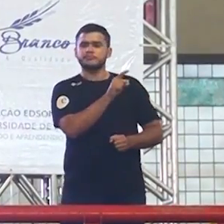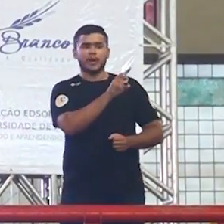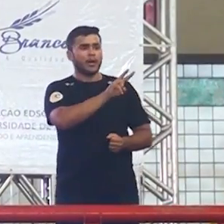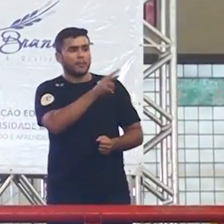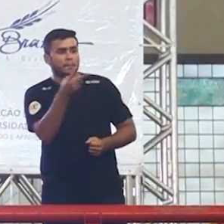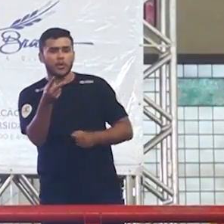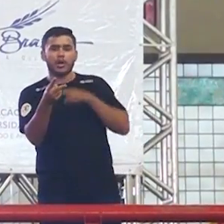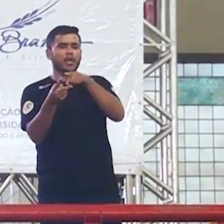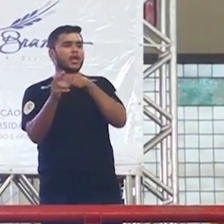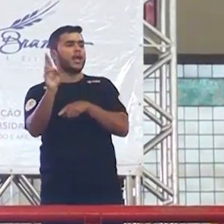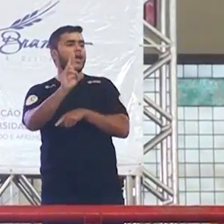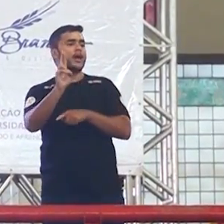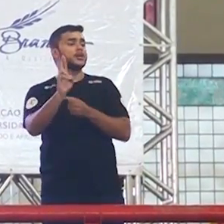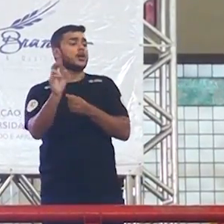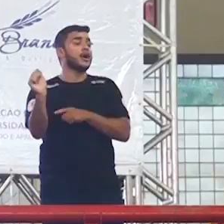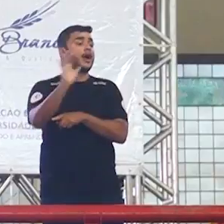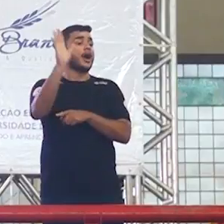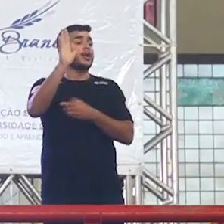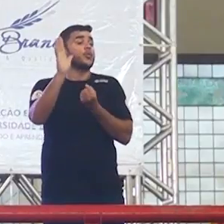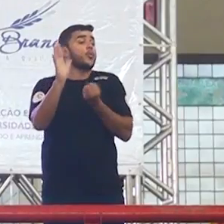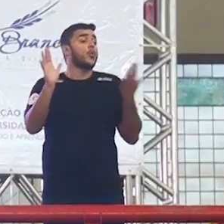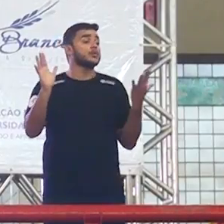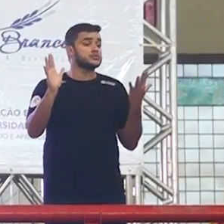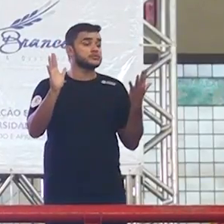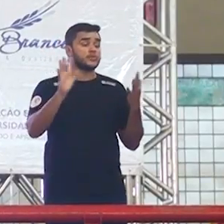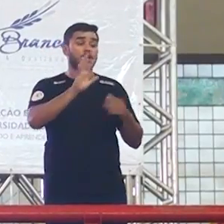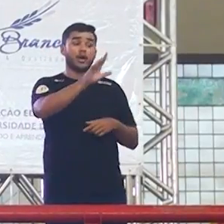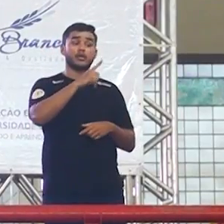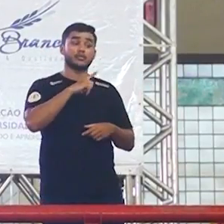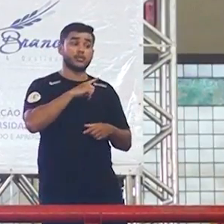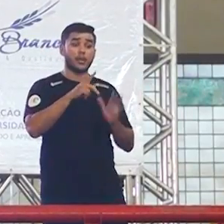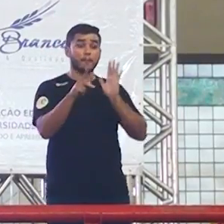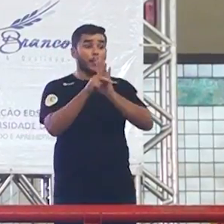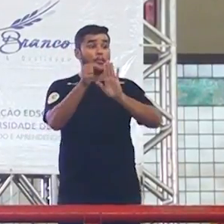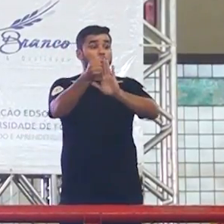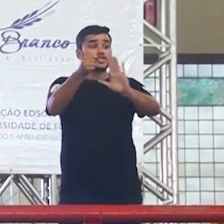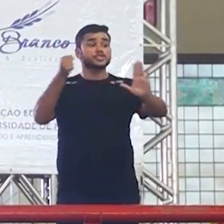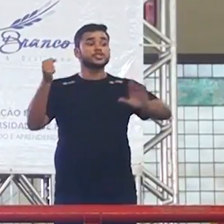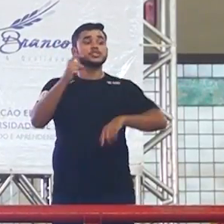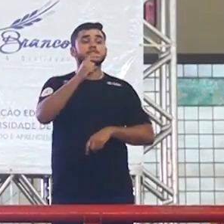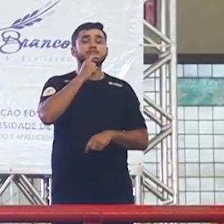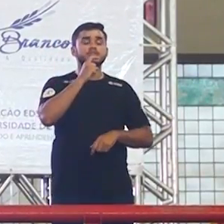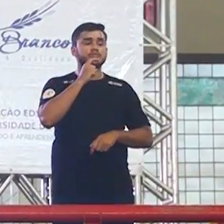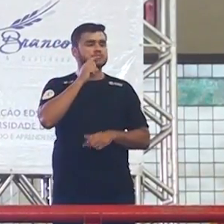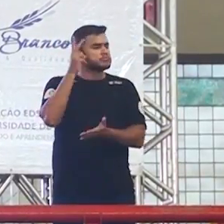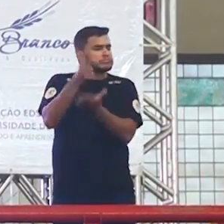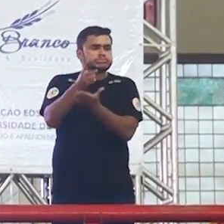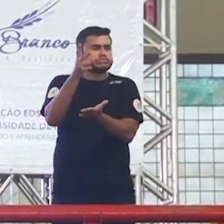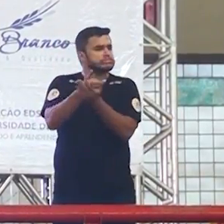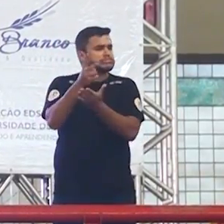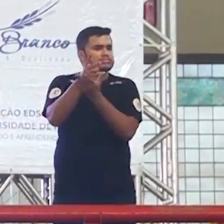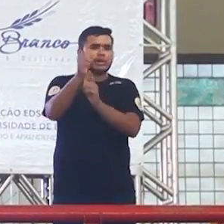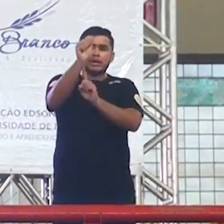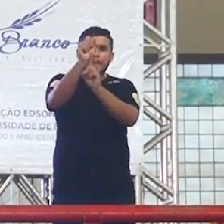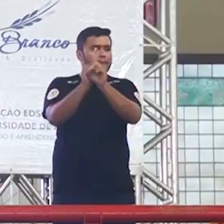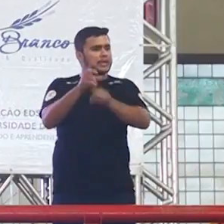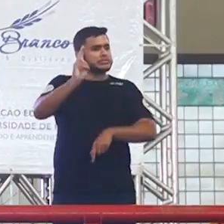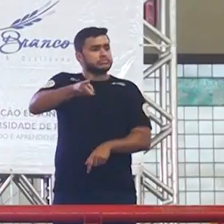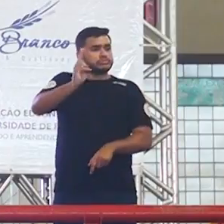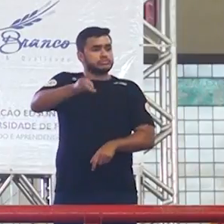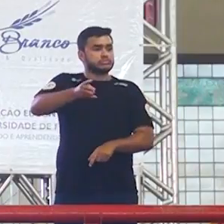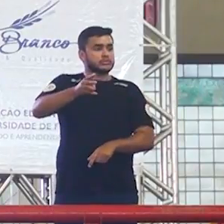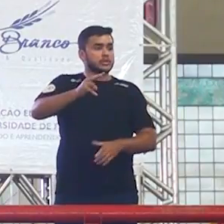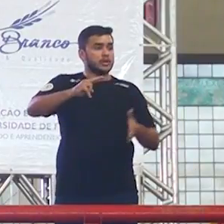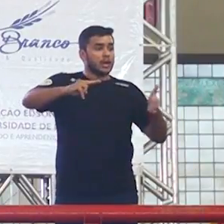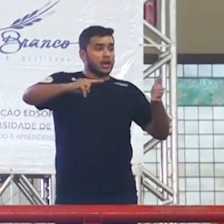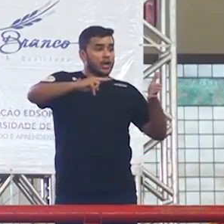custo total de consumo dessa geladeira, considerando que ela funcione ininterruptamente, sem ser